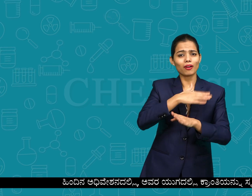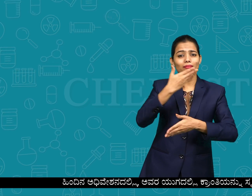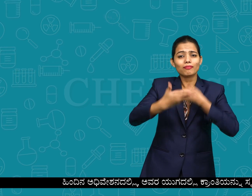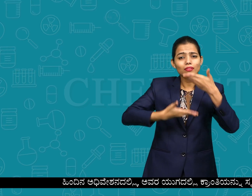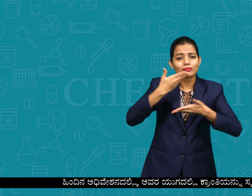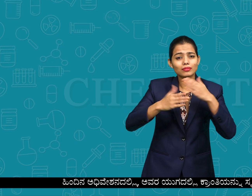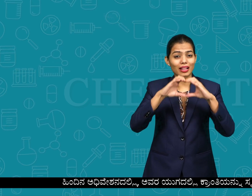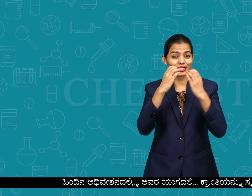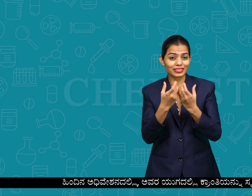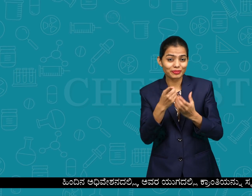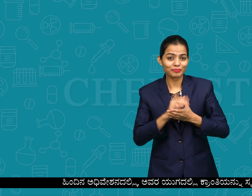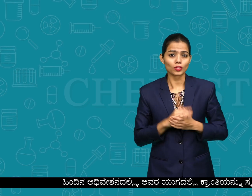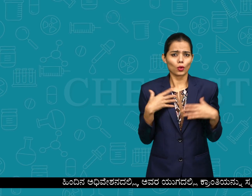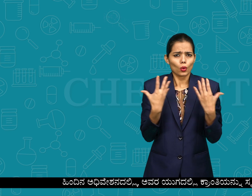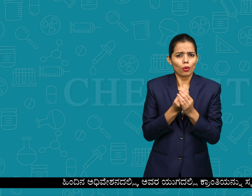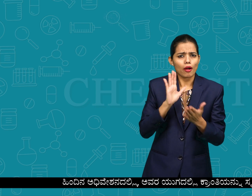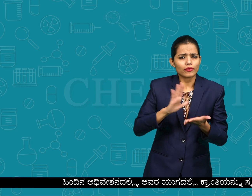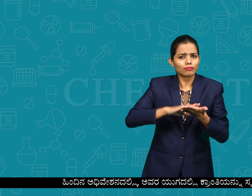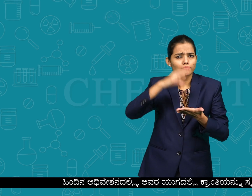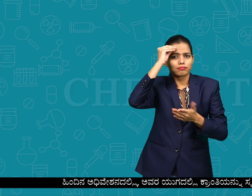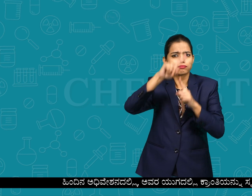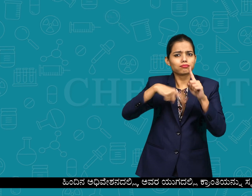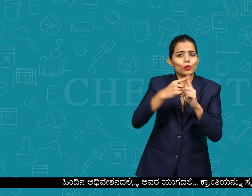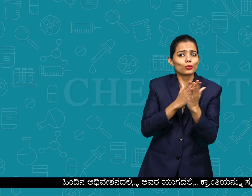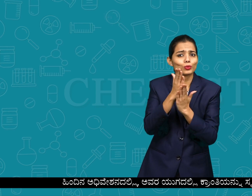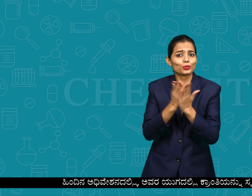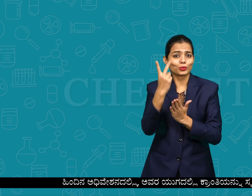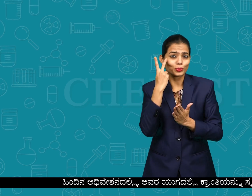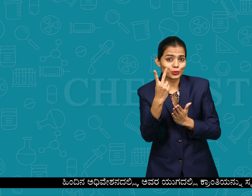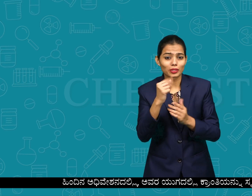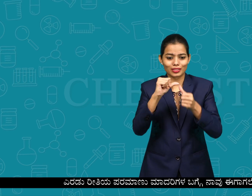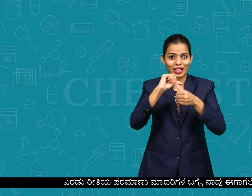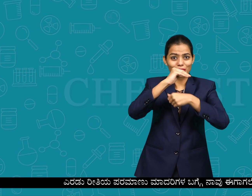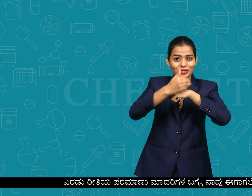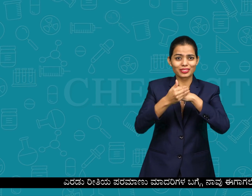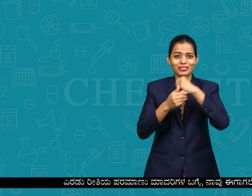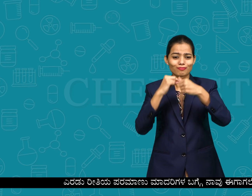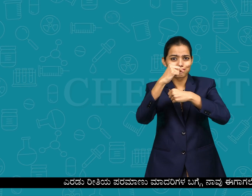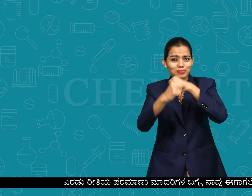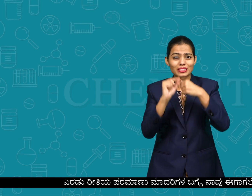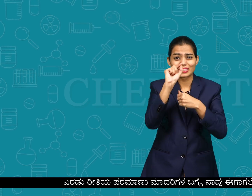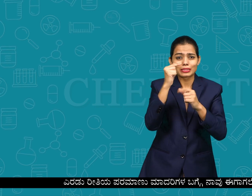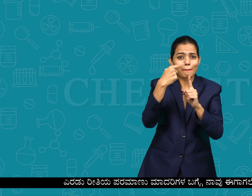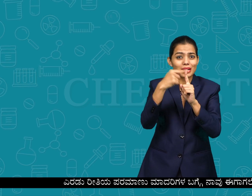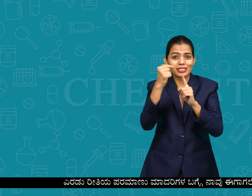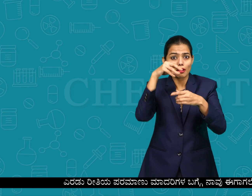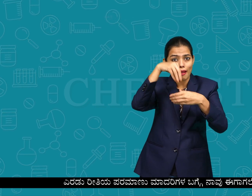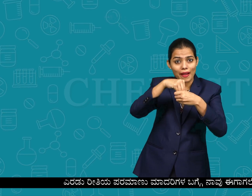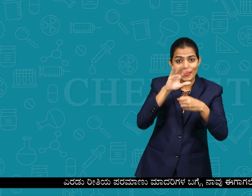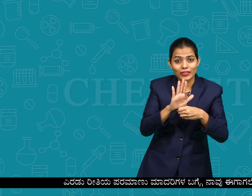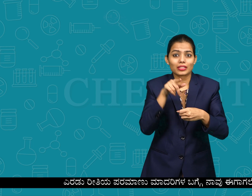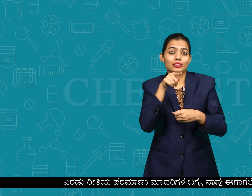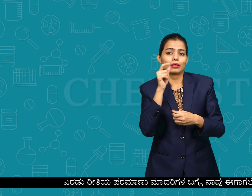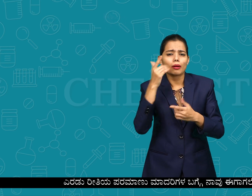ಹಿಂದಿನ ಅಧಿವೇಶನದಲ್ಲಿ ಅವರ ಯುಗದಲ್ಲಿ ಕ್ರಾಂತಿಯನ್ನು ಸೃಷ್ಟಿಸಿದ ಅಂತಹ 2 ರೀತಿಯ ಪರಮಾಣು ಮಾದರಿಗಳ